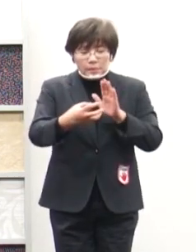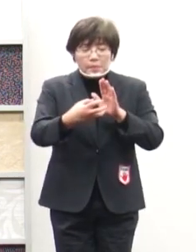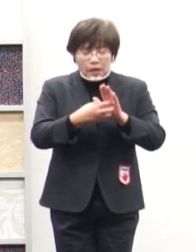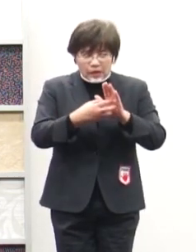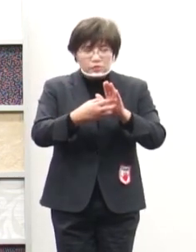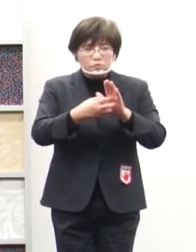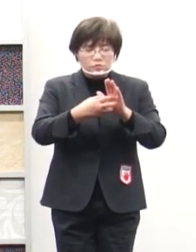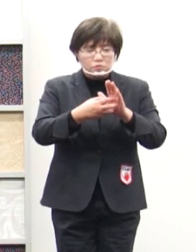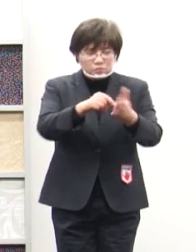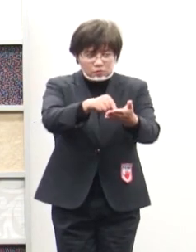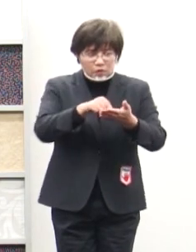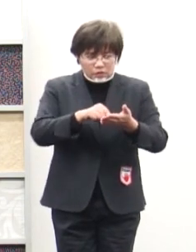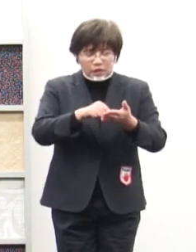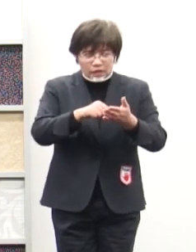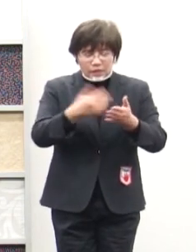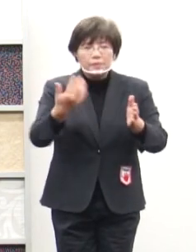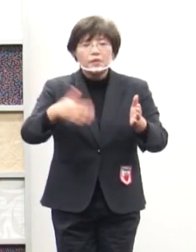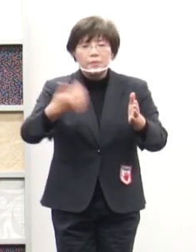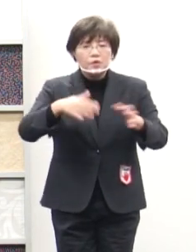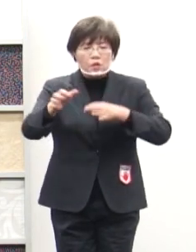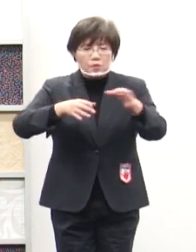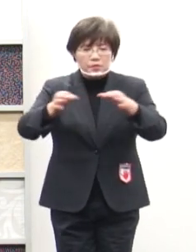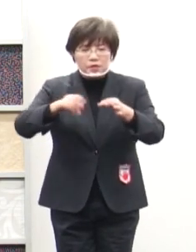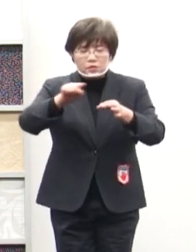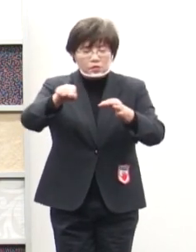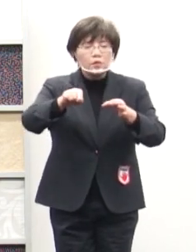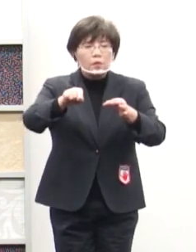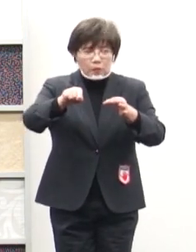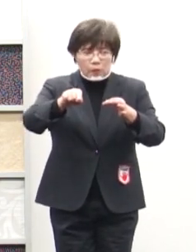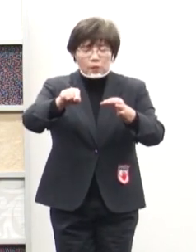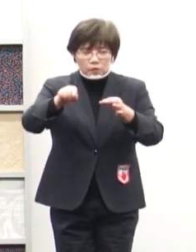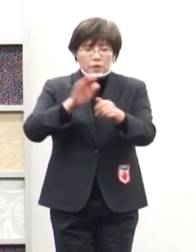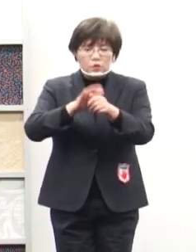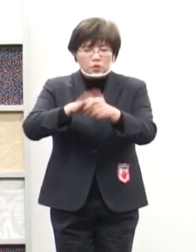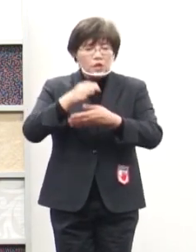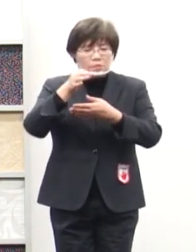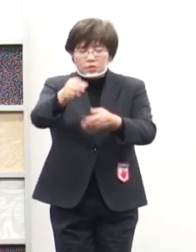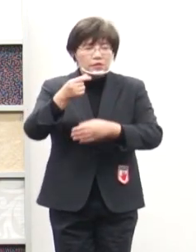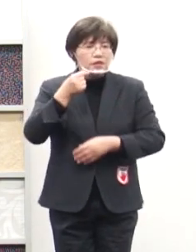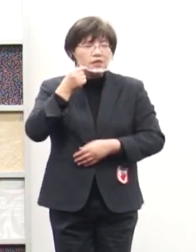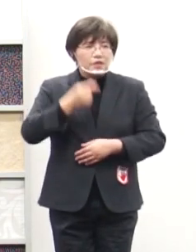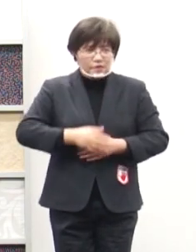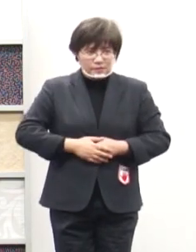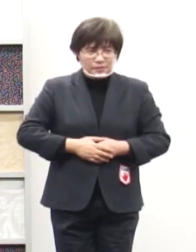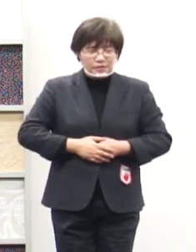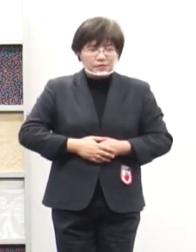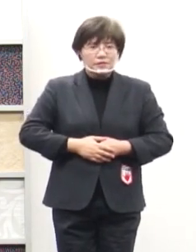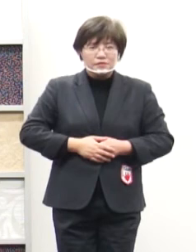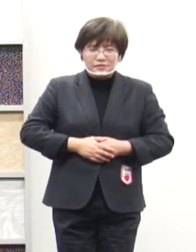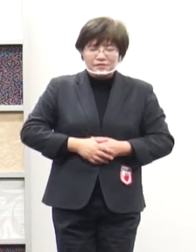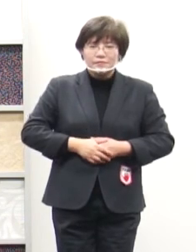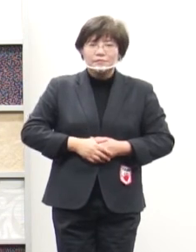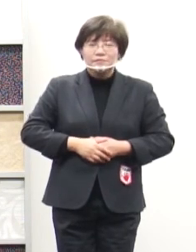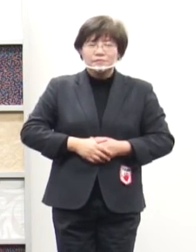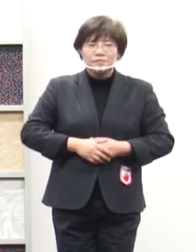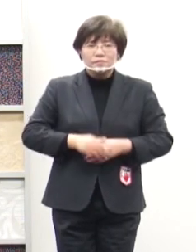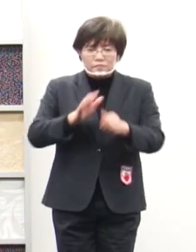と、まあ、太陽政策のようでもあり北風政策のようでもあるかもし れない。間違いなく太陽政策だ。 間違い なく そうですか、